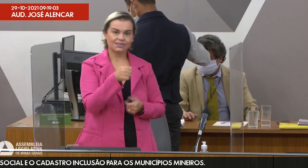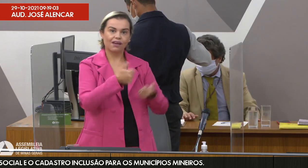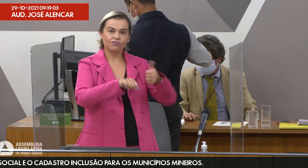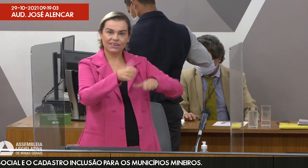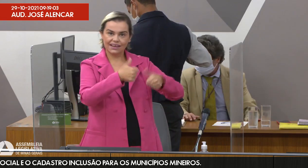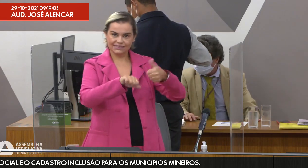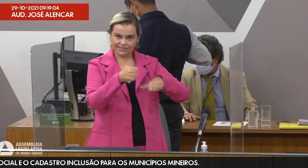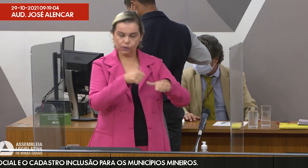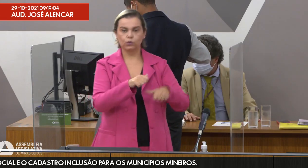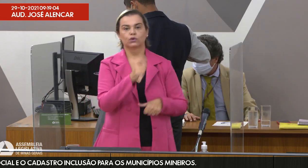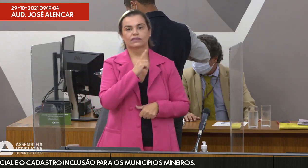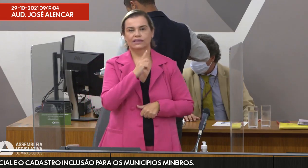essas pessoas.